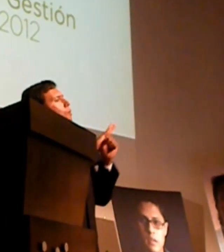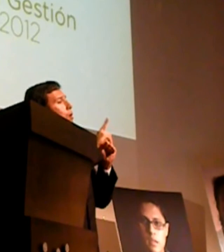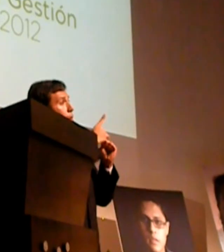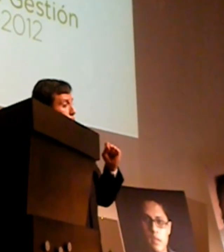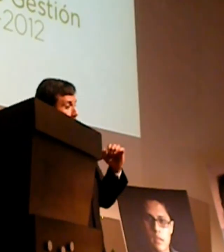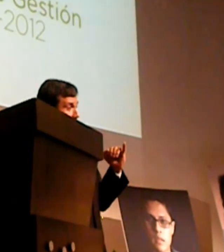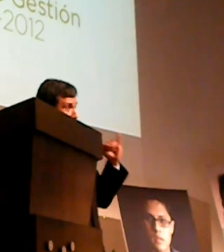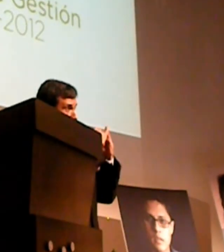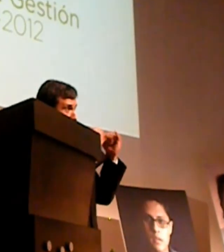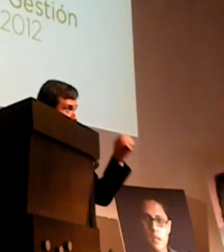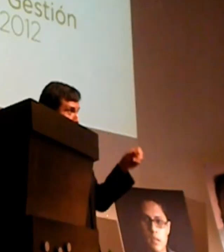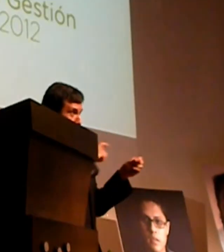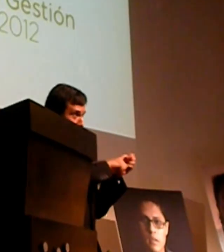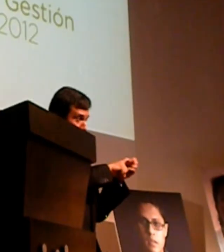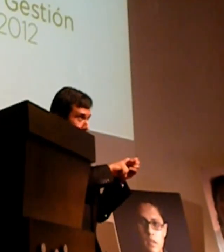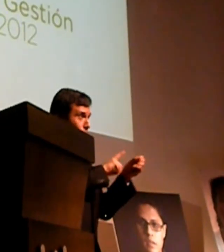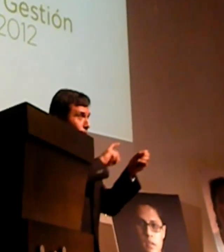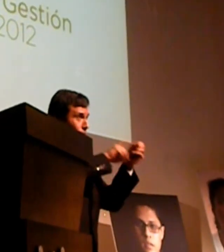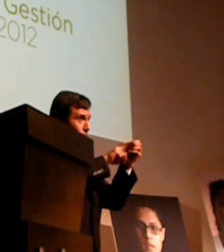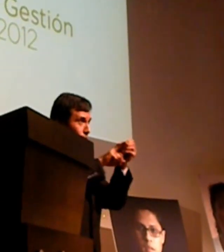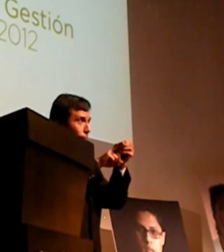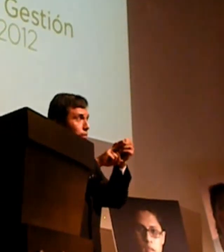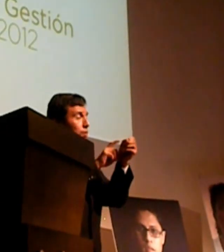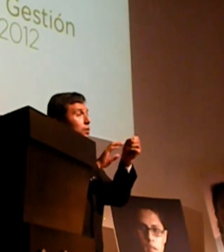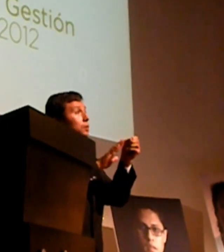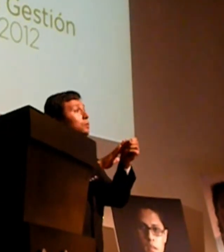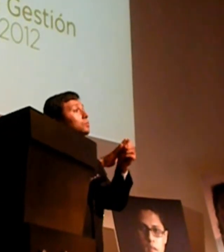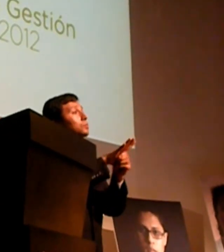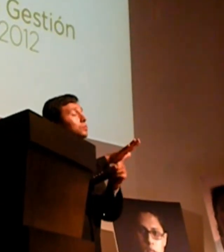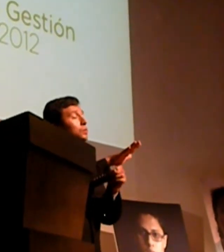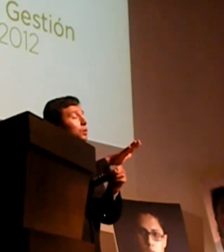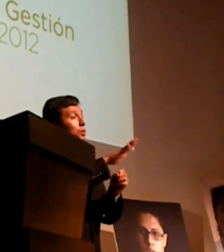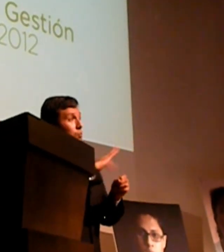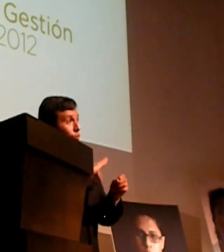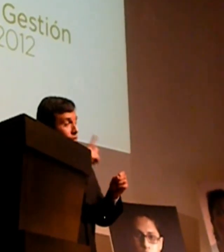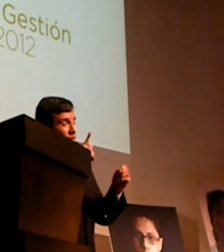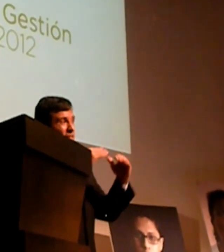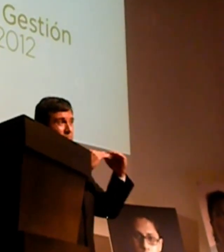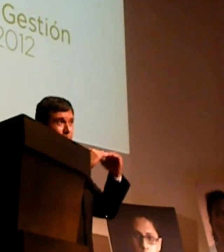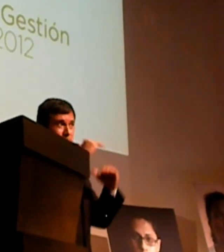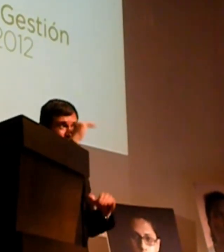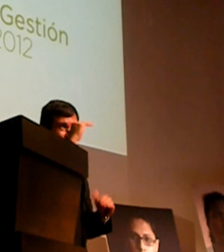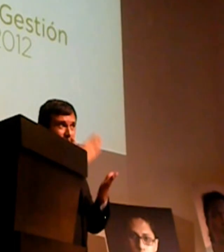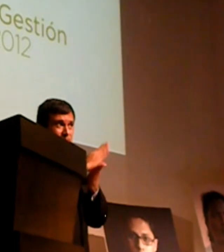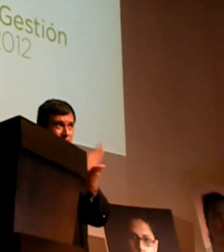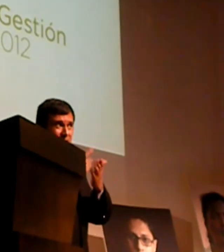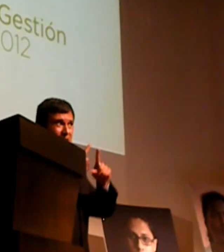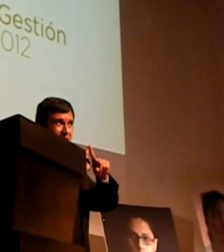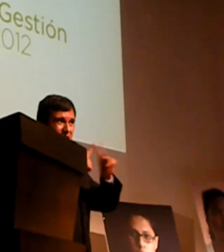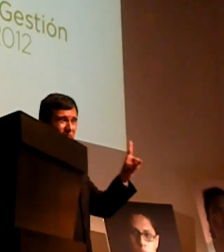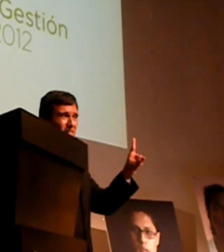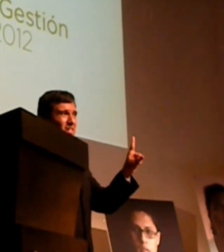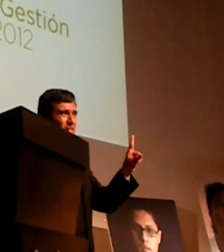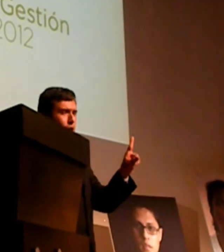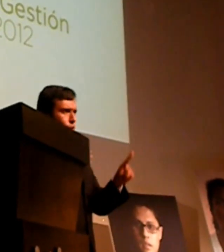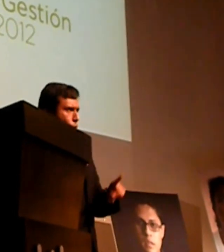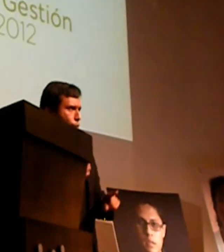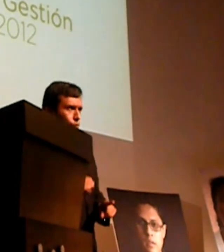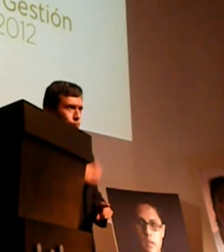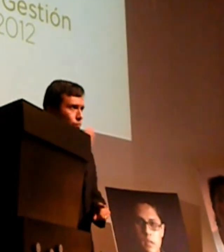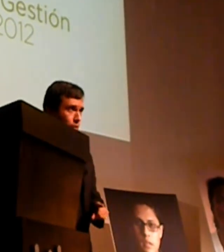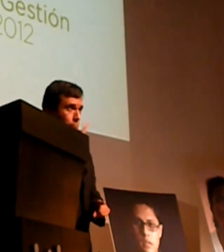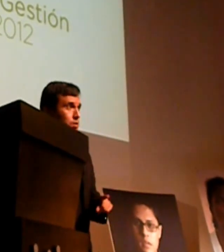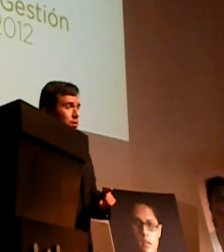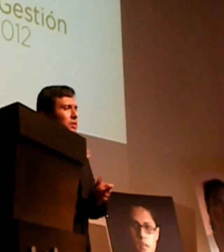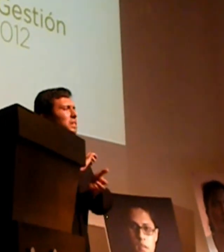parte. Pues la distinción irracional, desventajosa, sistemática e injusta que supone la discriminación